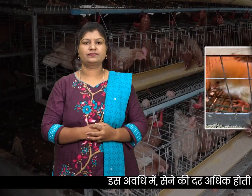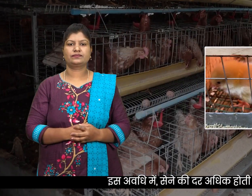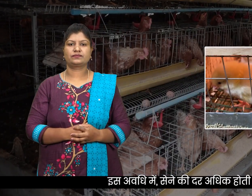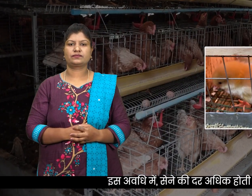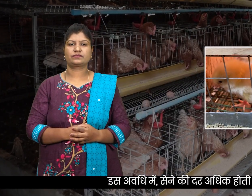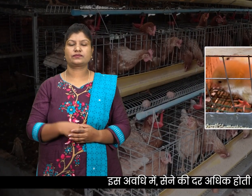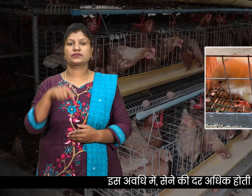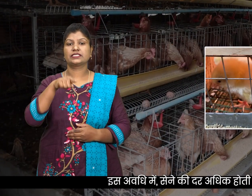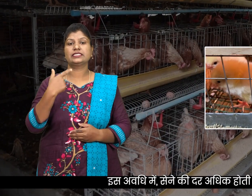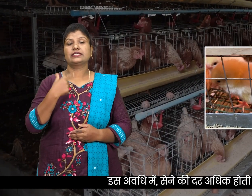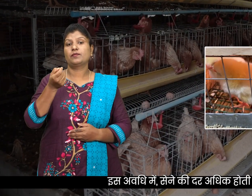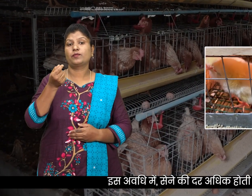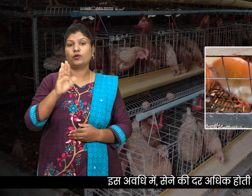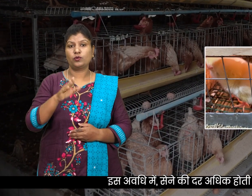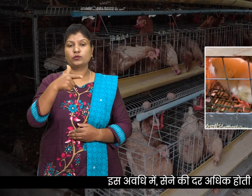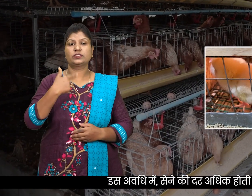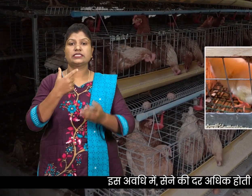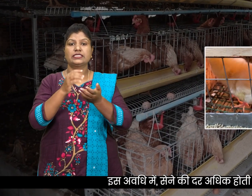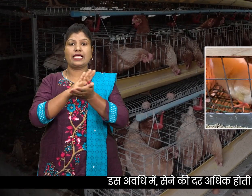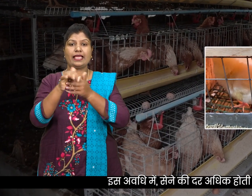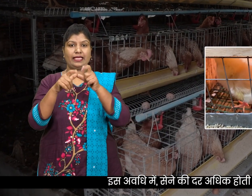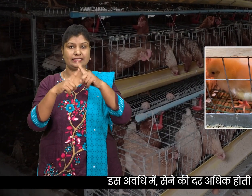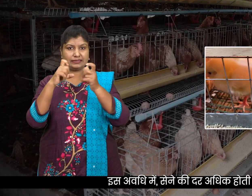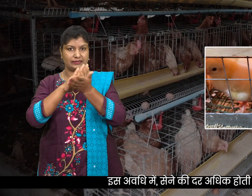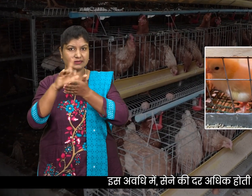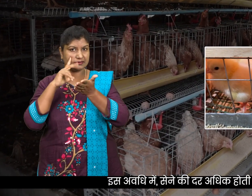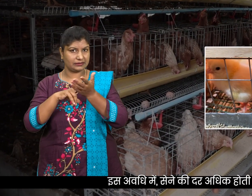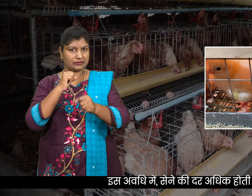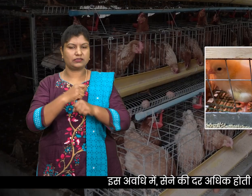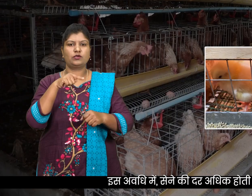इस अवधि में सेने की दर अधिक होती है।